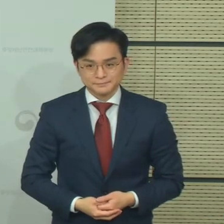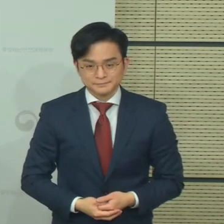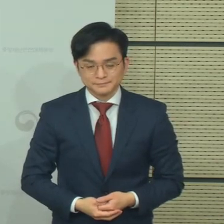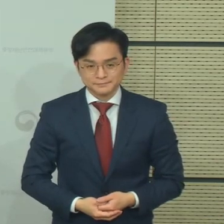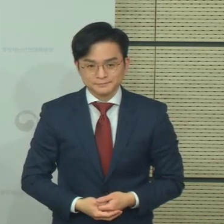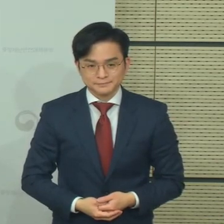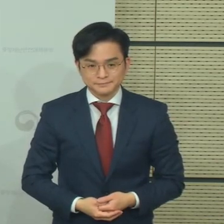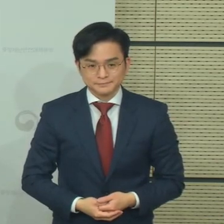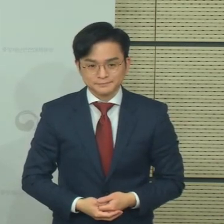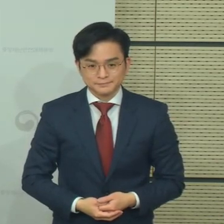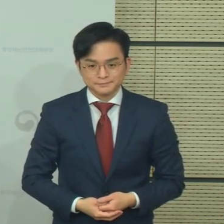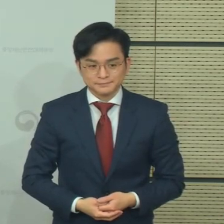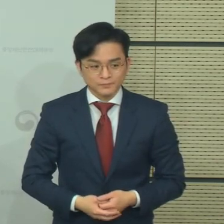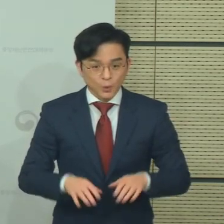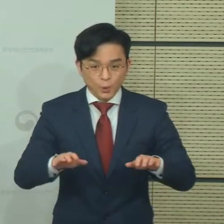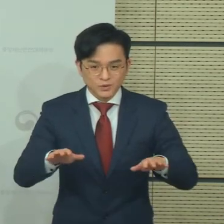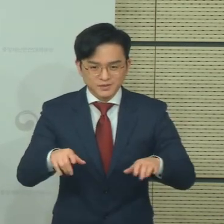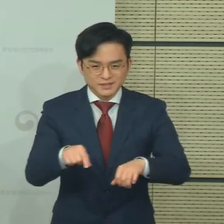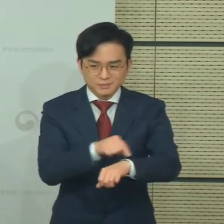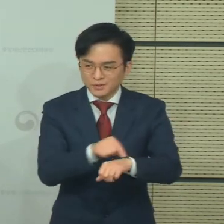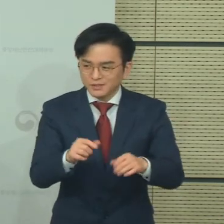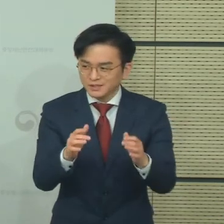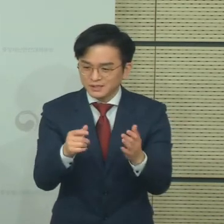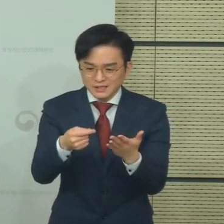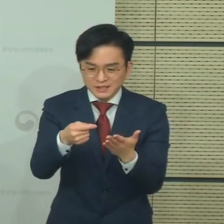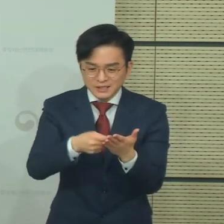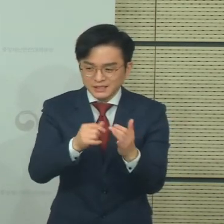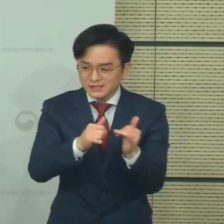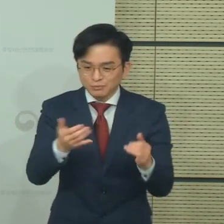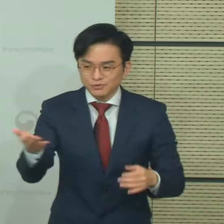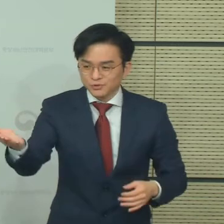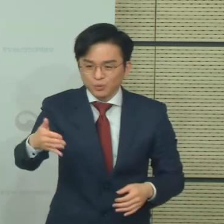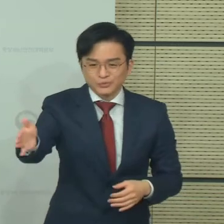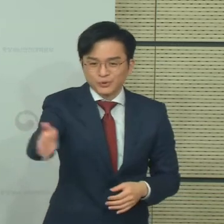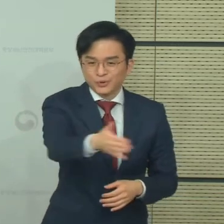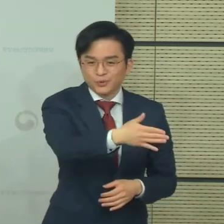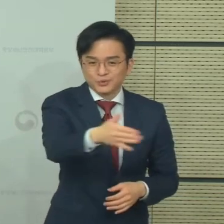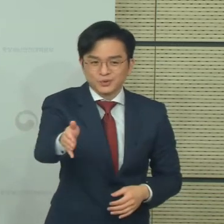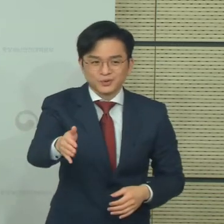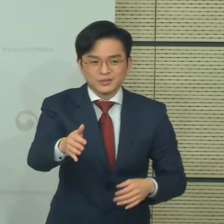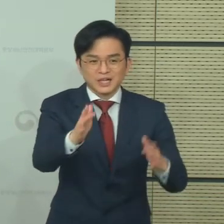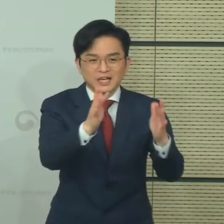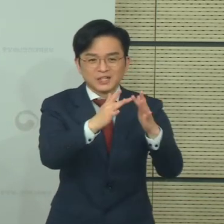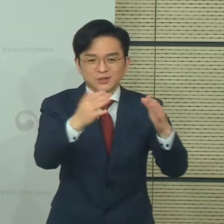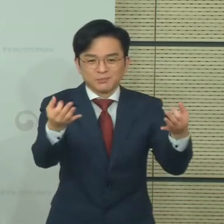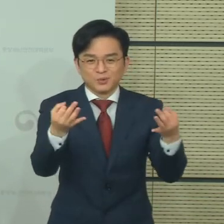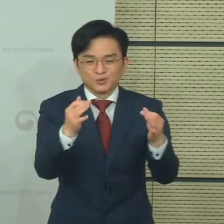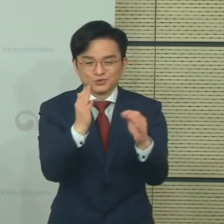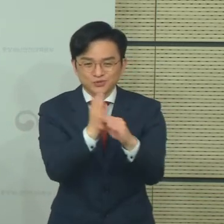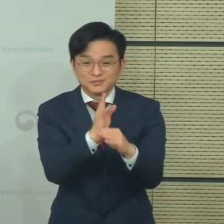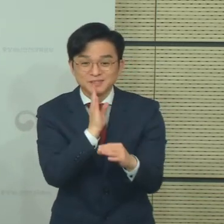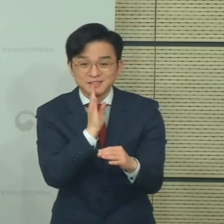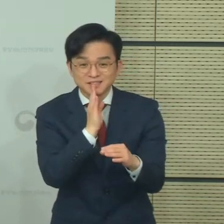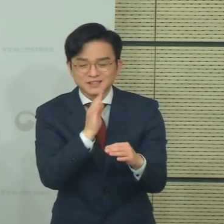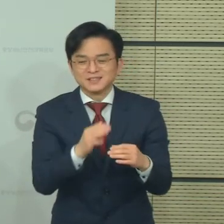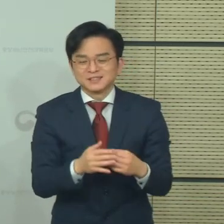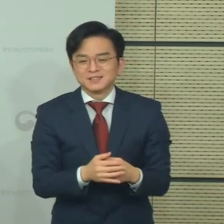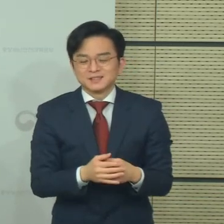앞에 기자분이 있는 경우하고 없는 경우가 좀 이게 상황이 좀 많이 다른 것 같습니다.